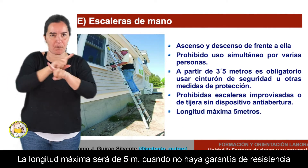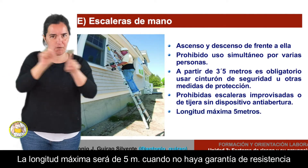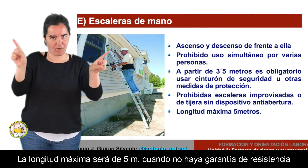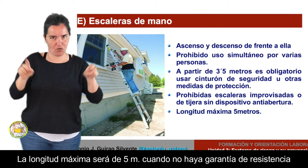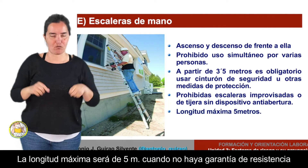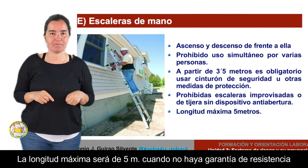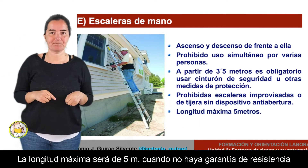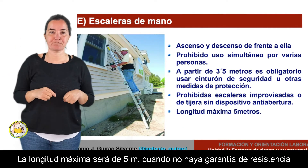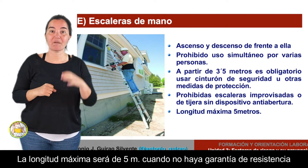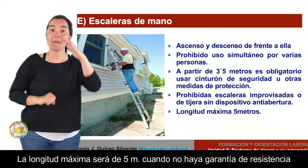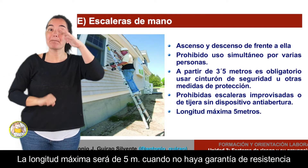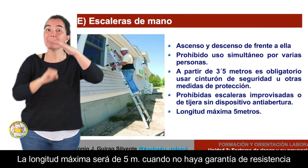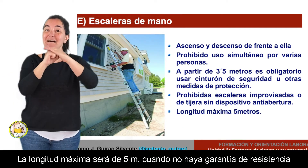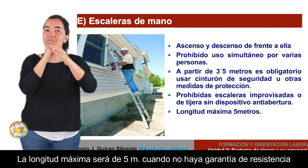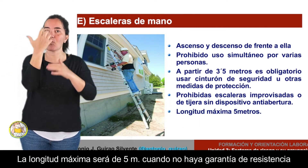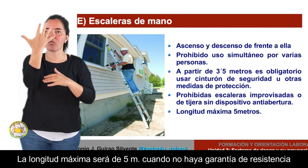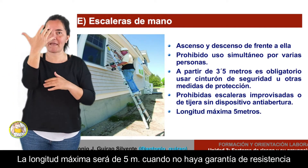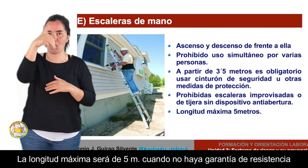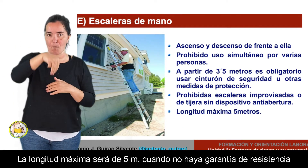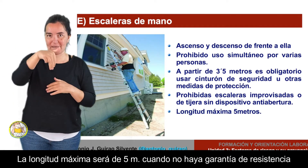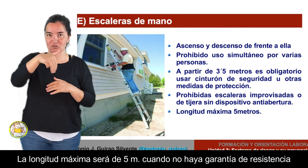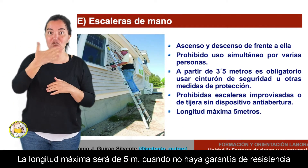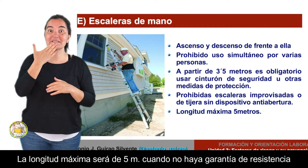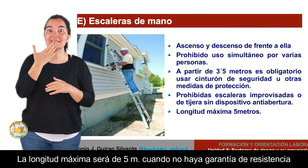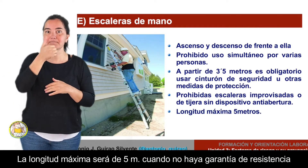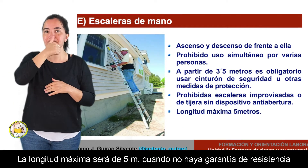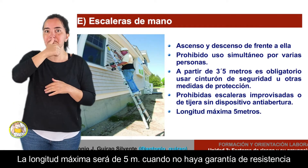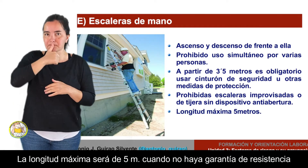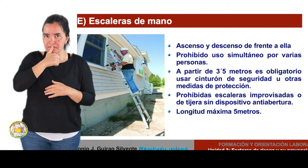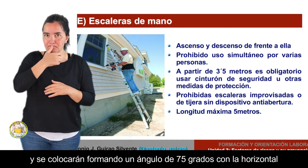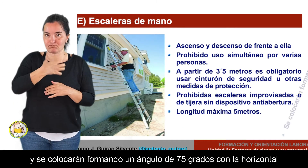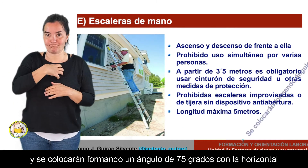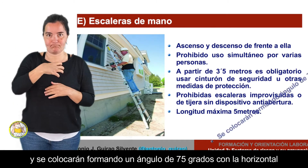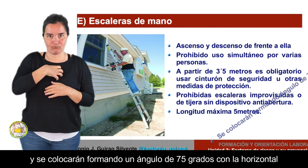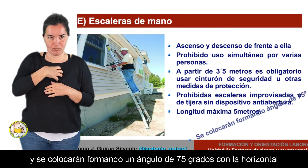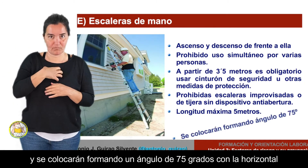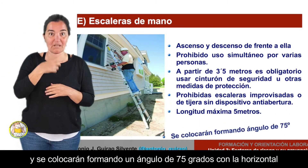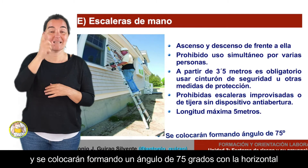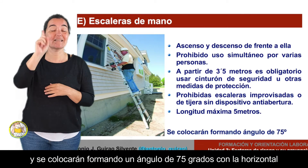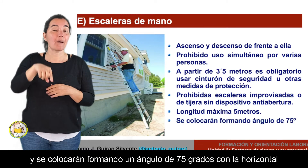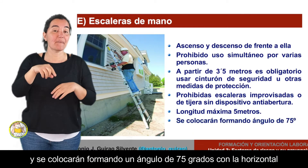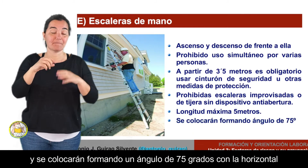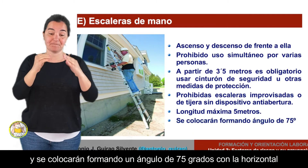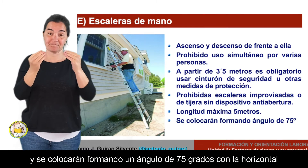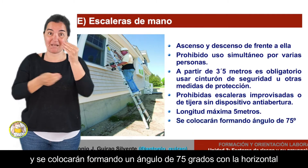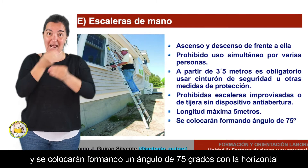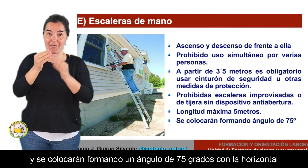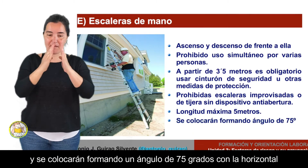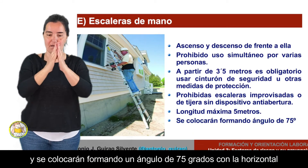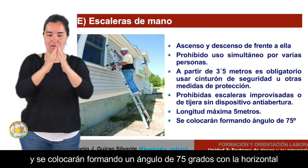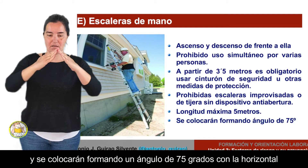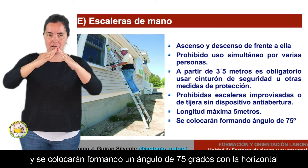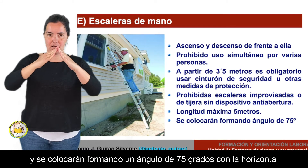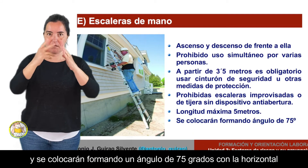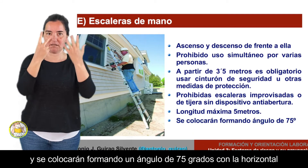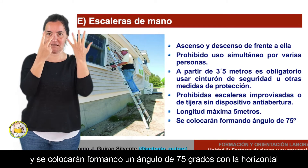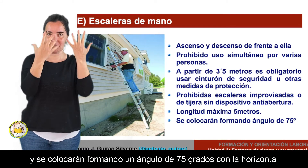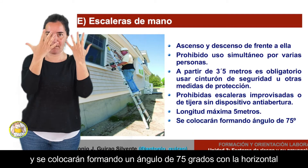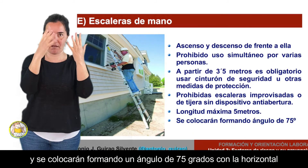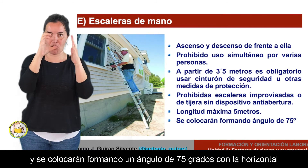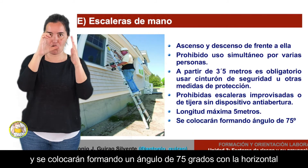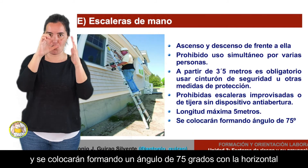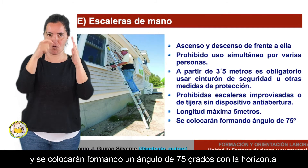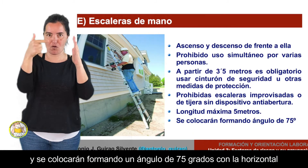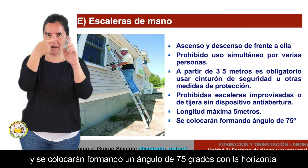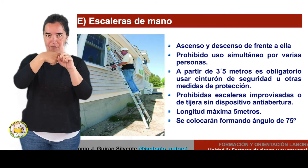longitud máxima será de 5 metros cuando no haya garantía de resistencia y se colocarán formando un ángulo de 75